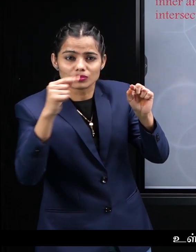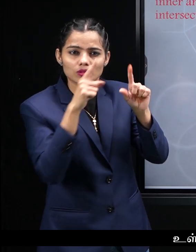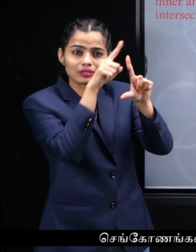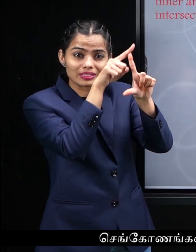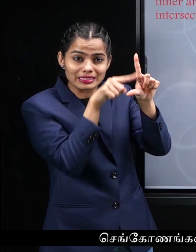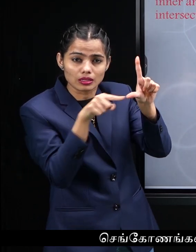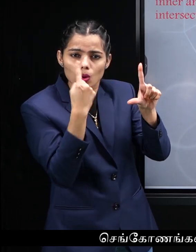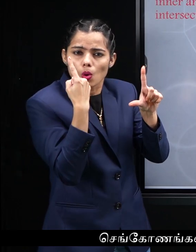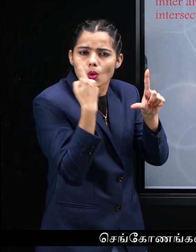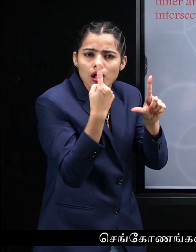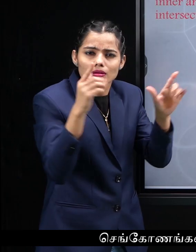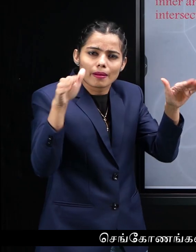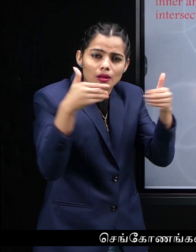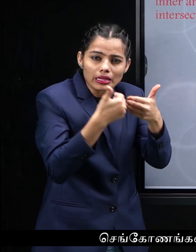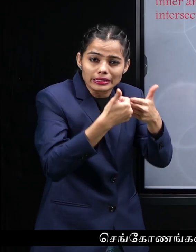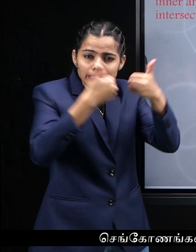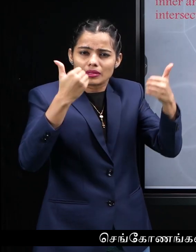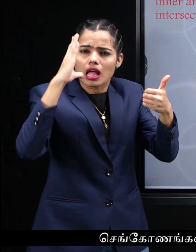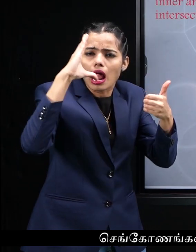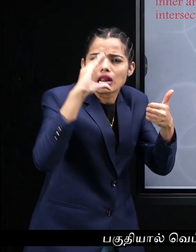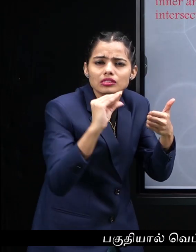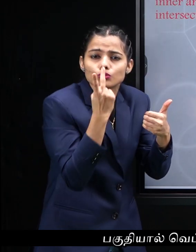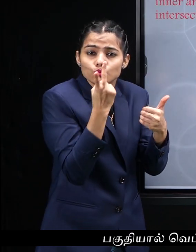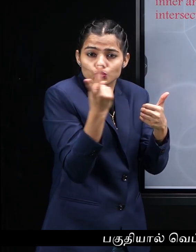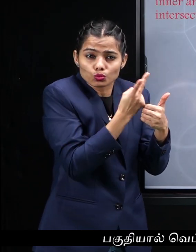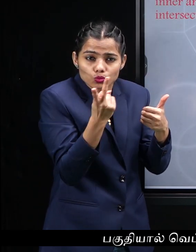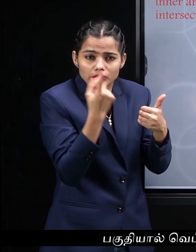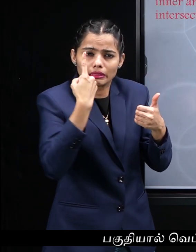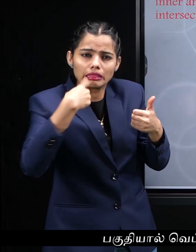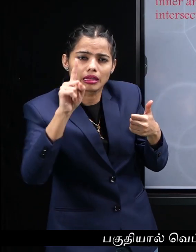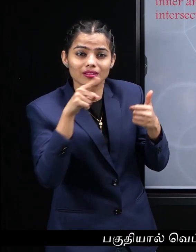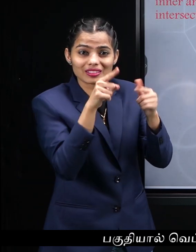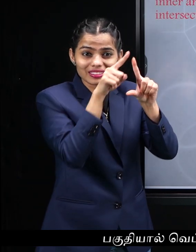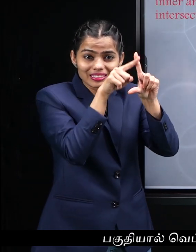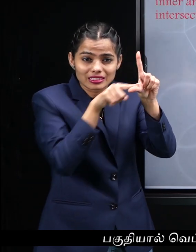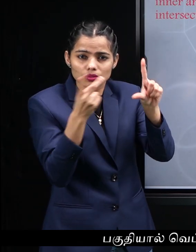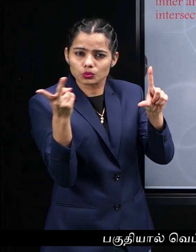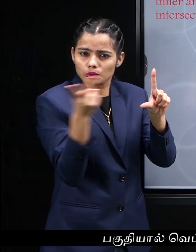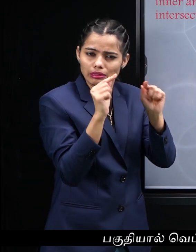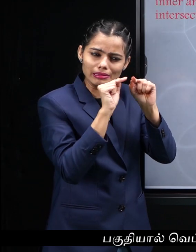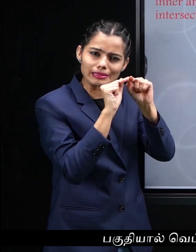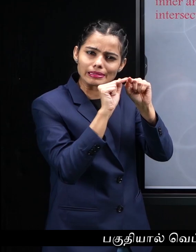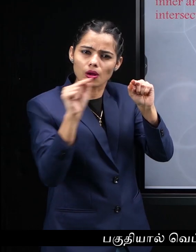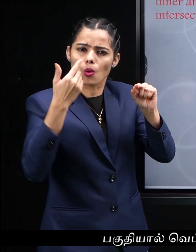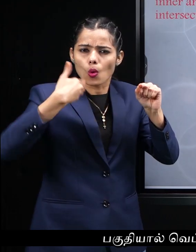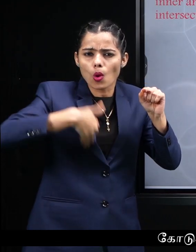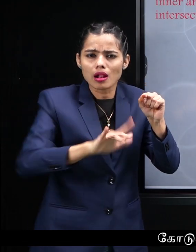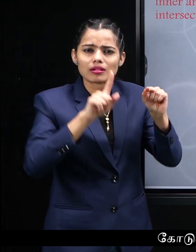இருக்கும் வகையில் 3இல் ஒரு பகுதியால் வெட்டப்பட்டால், கால வரையறையின்றி உருவாக்கப்பட்டால் 2 கோடுகளும் அந்த